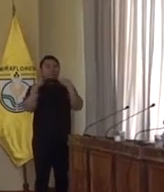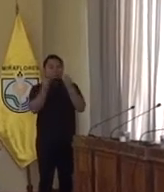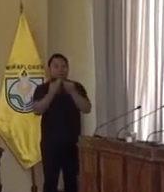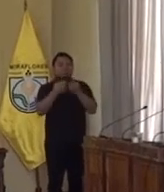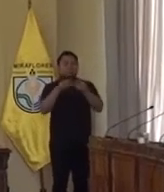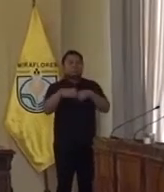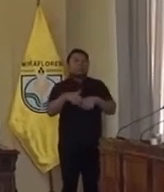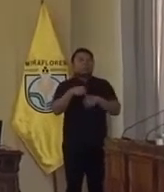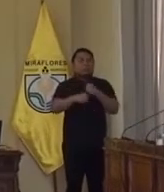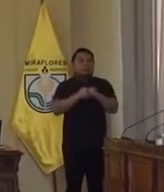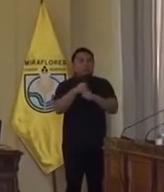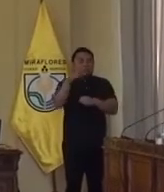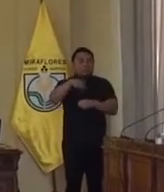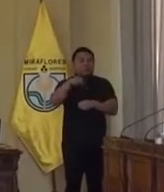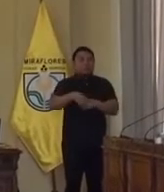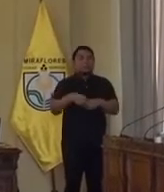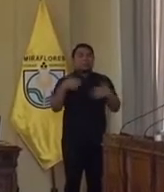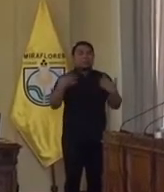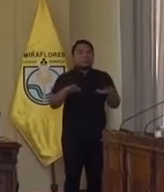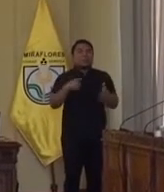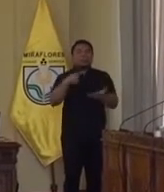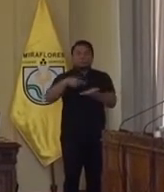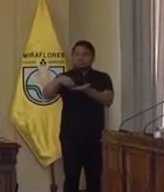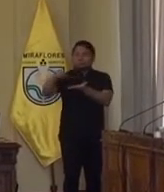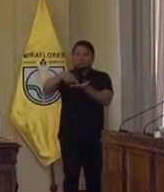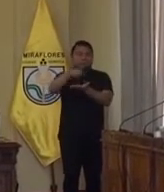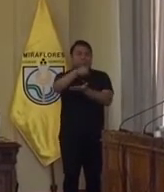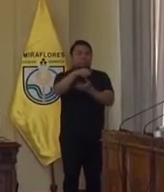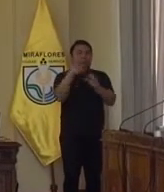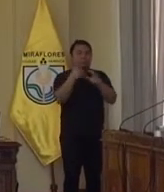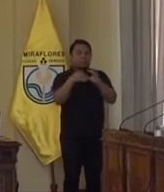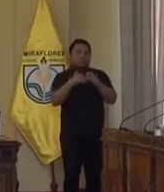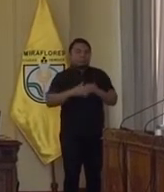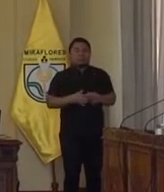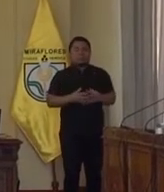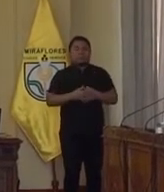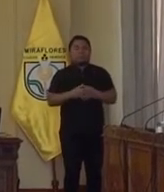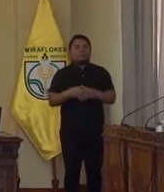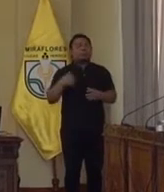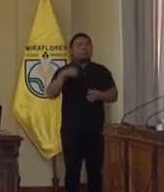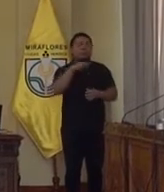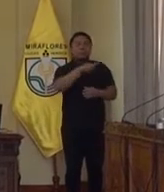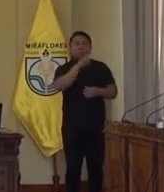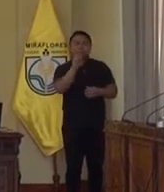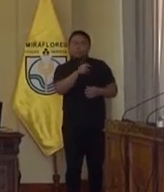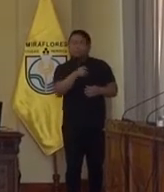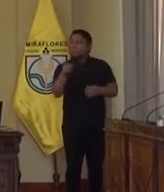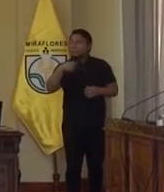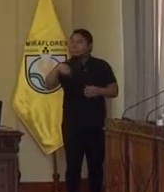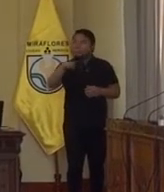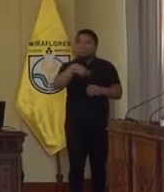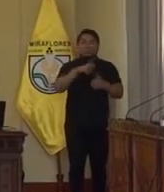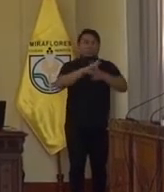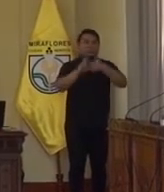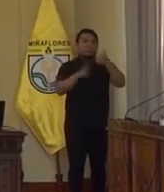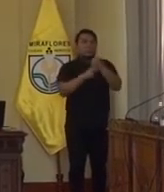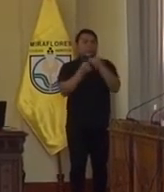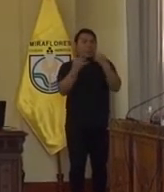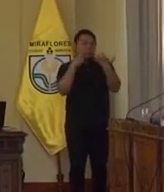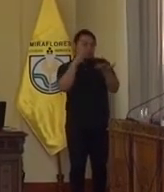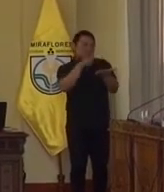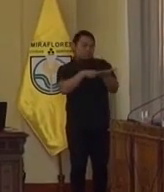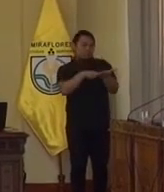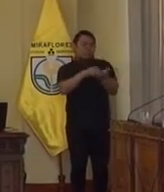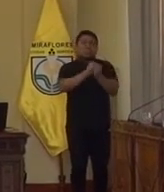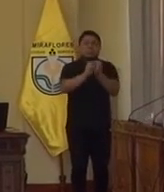febrero del 2019, que ha sido notificada a sus correos. Pregunto si tienen, señores regidores, alguna